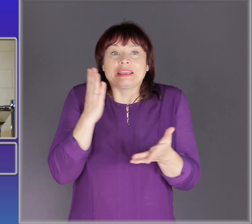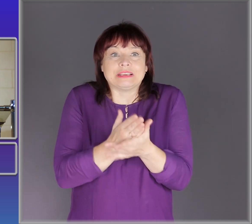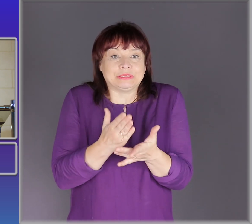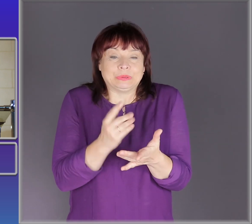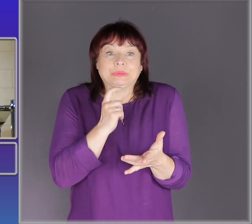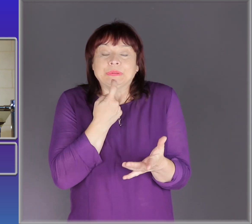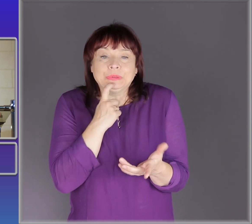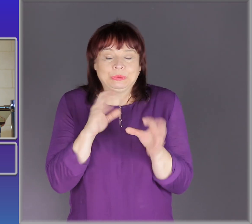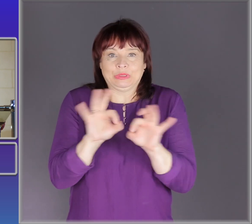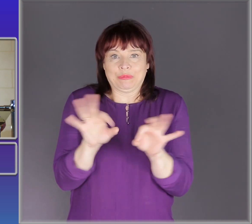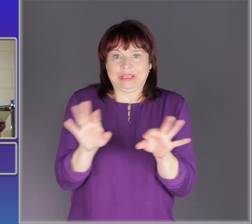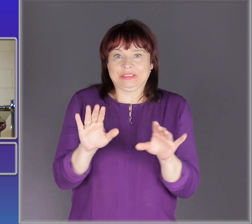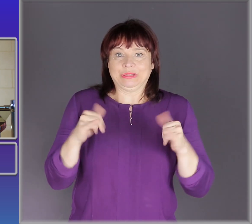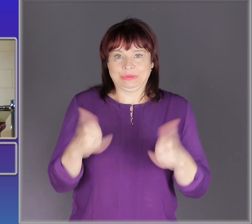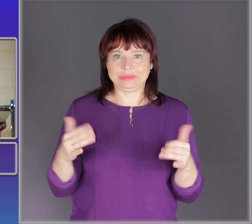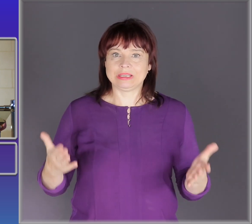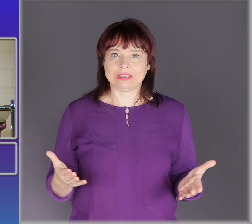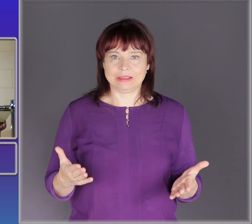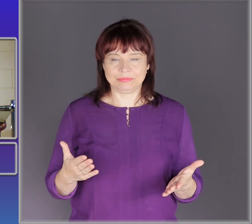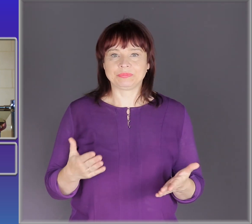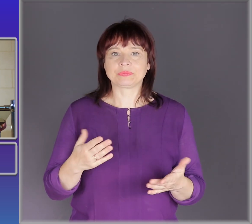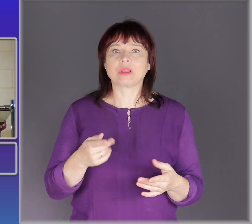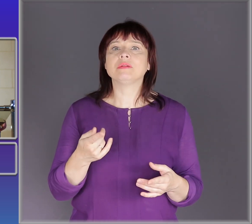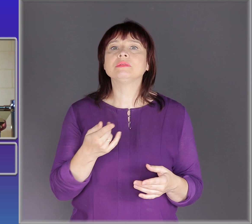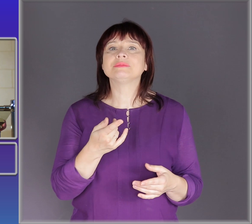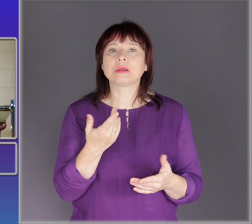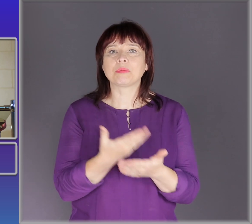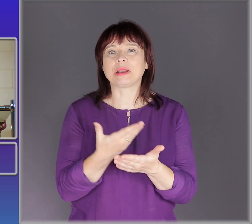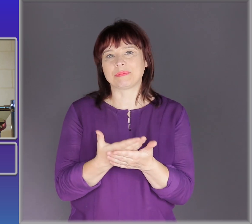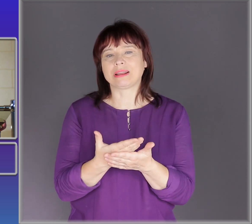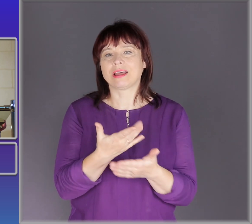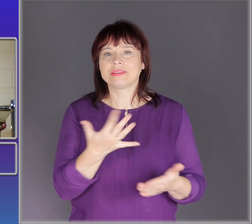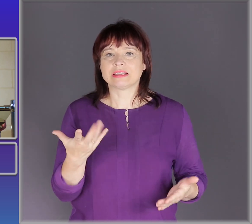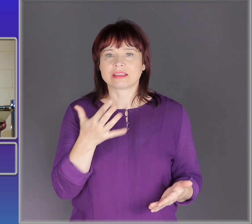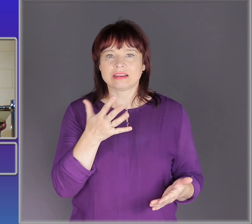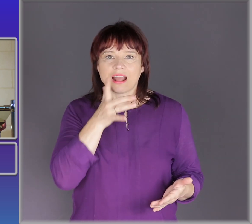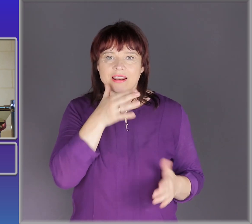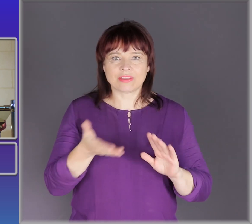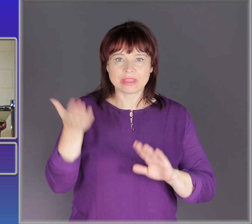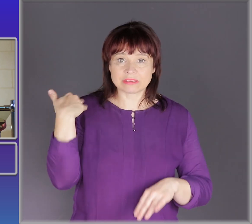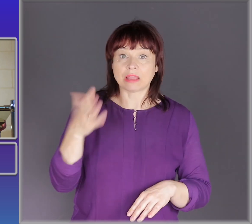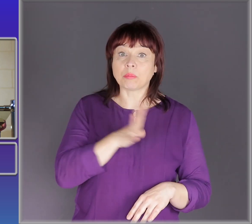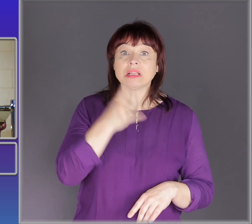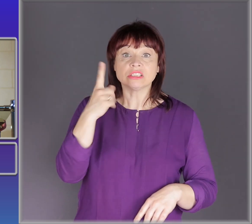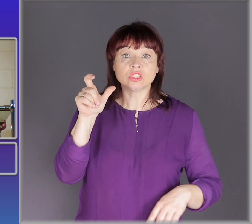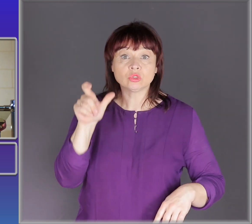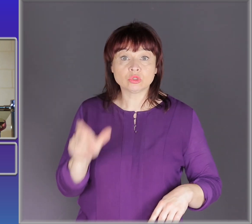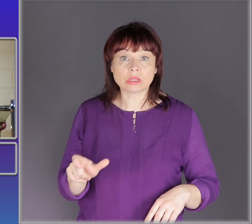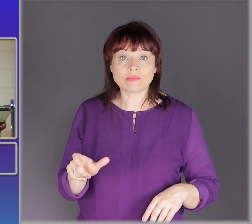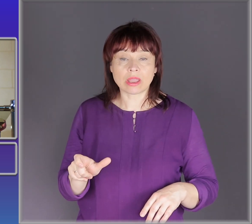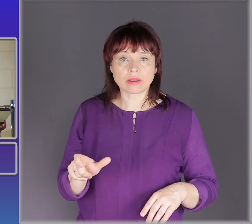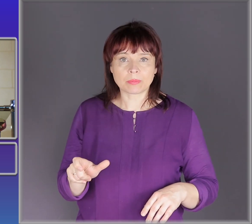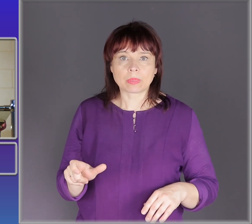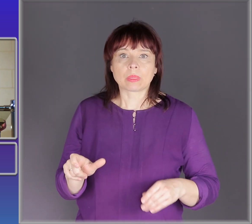к примеру однажды какое-то время назад мне было где-то записано был человек который